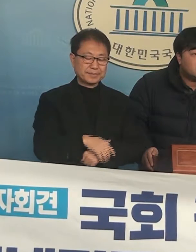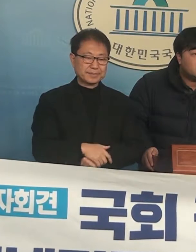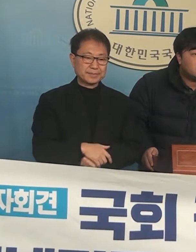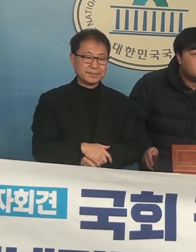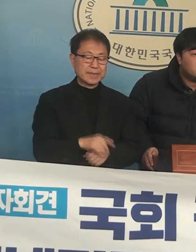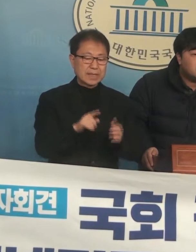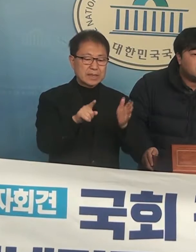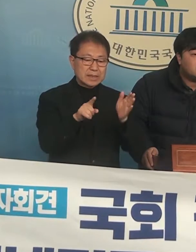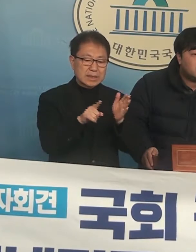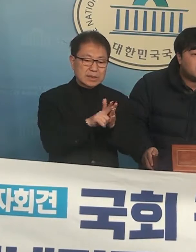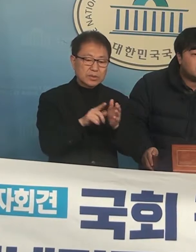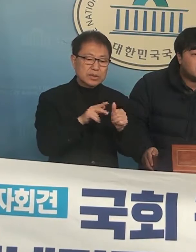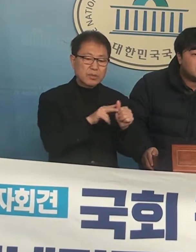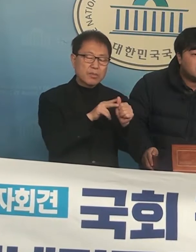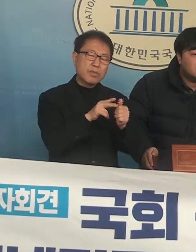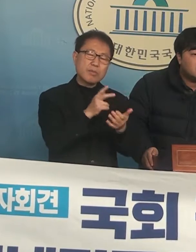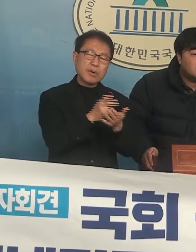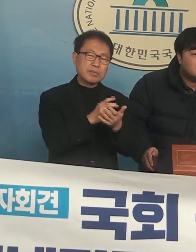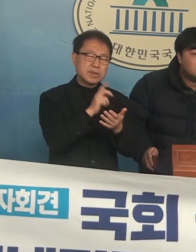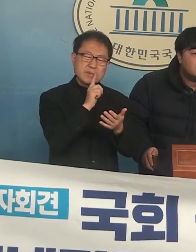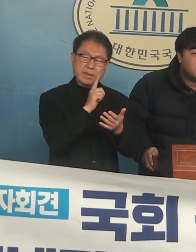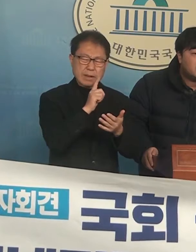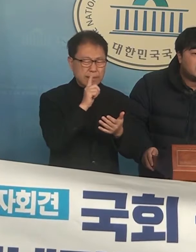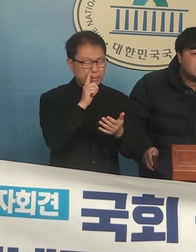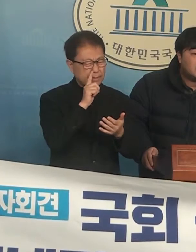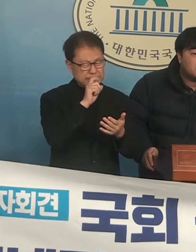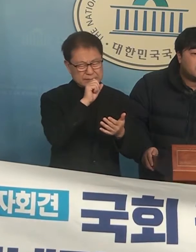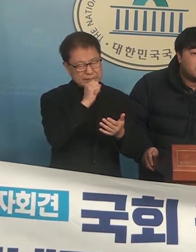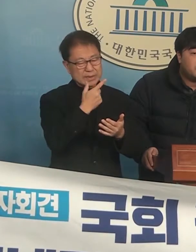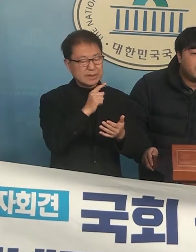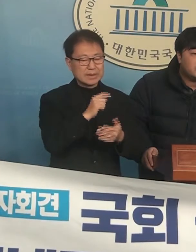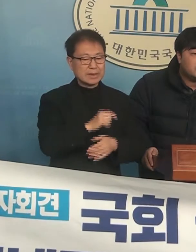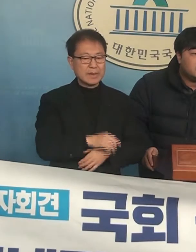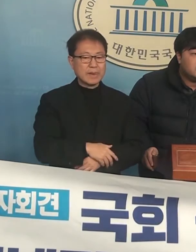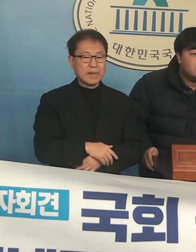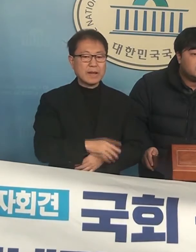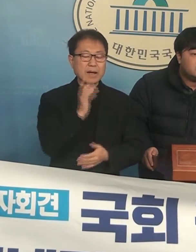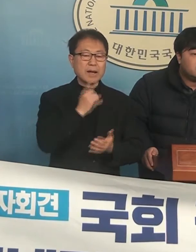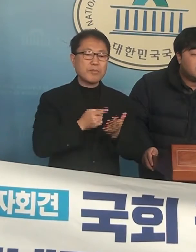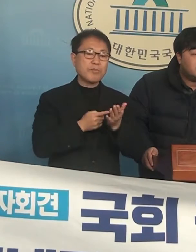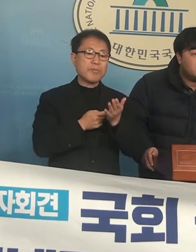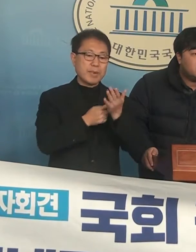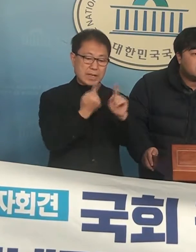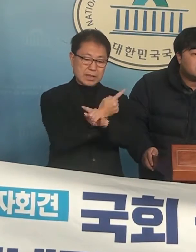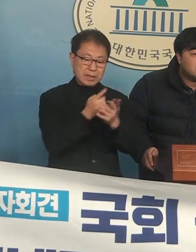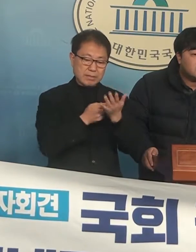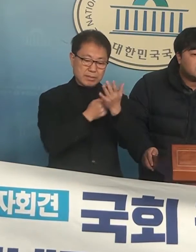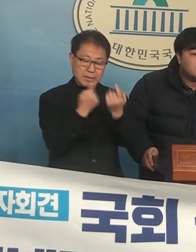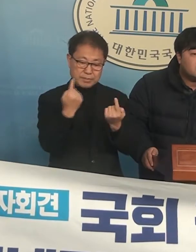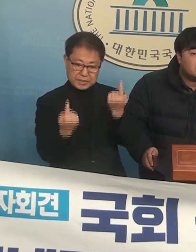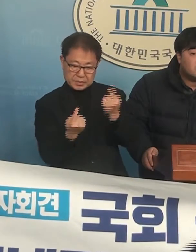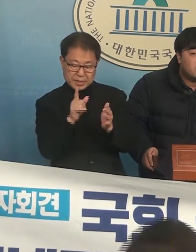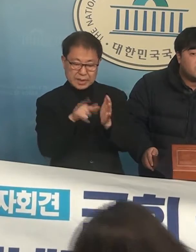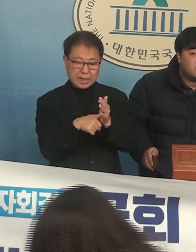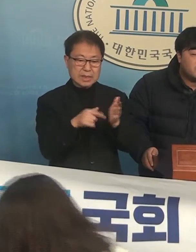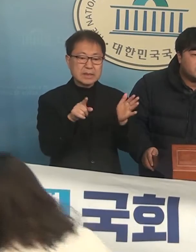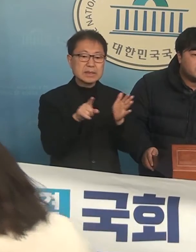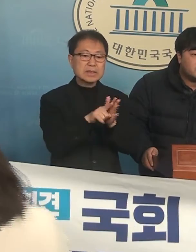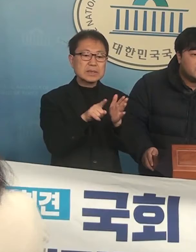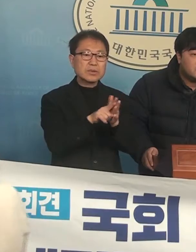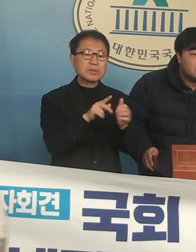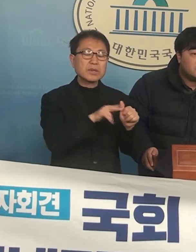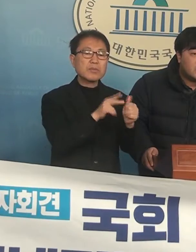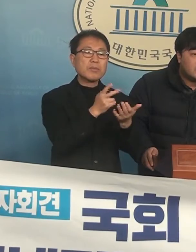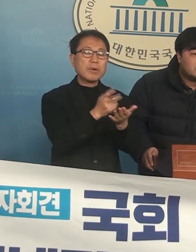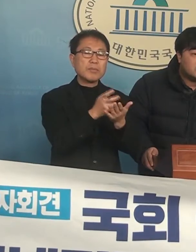주셨다시피 신용정보법은 최악입니다. 그 발의된 법안들과 비교했을 때